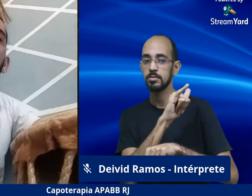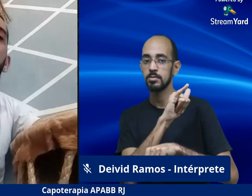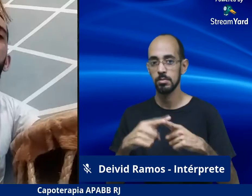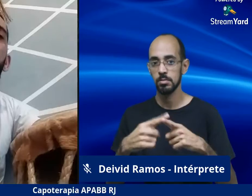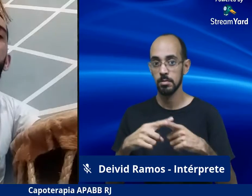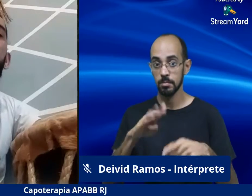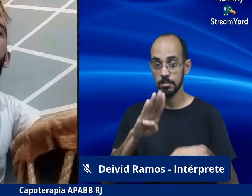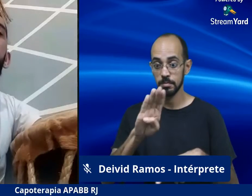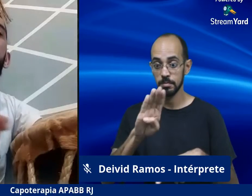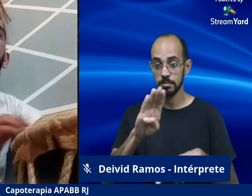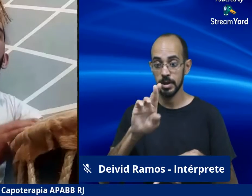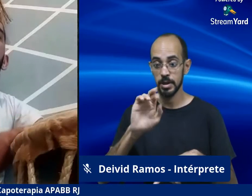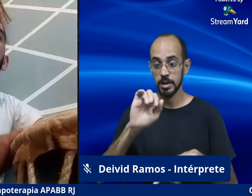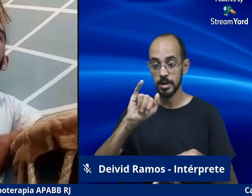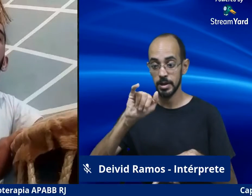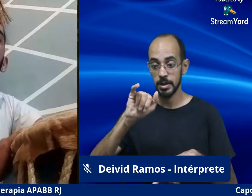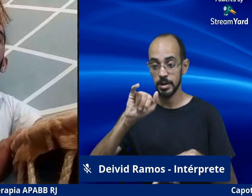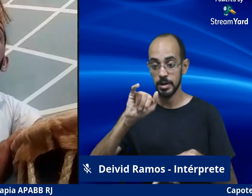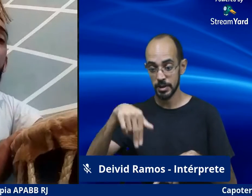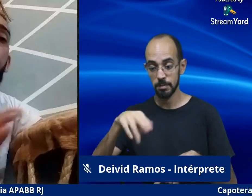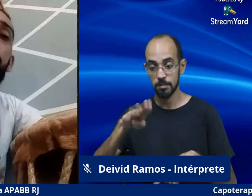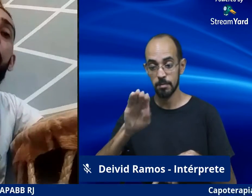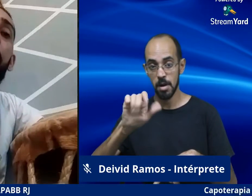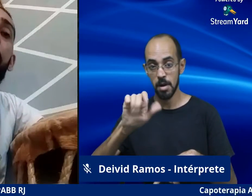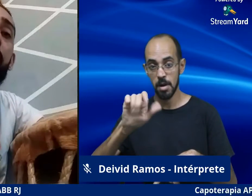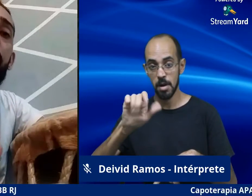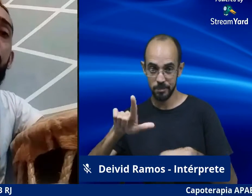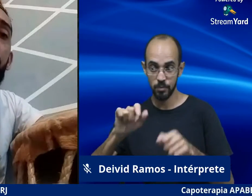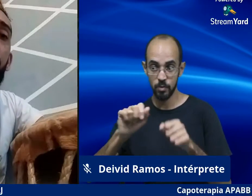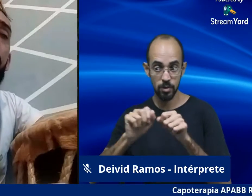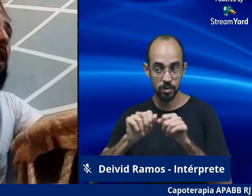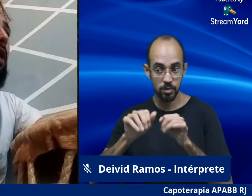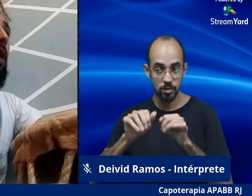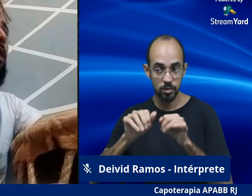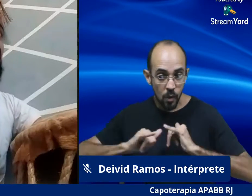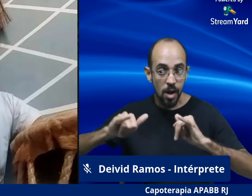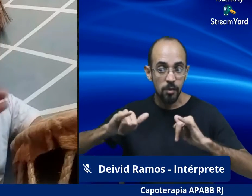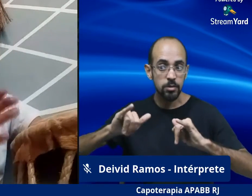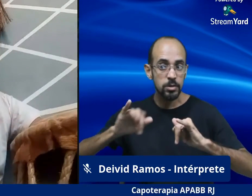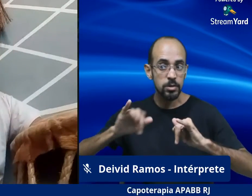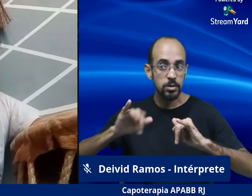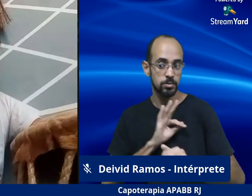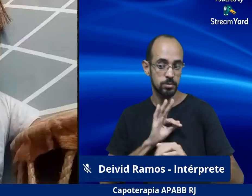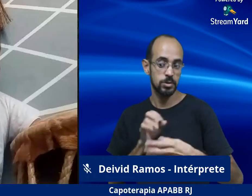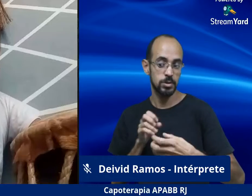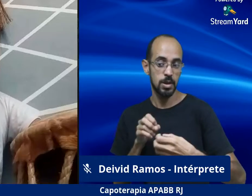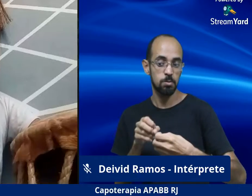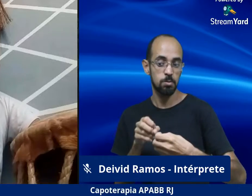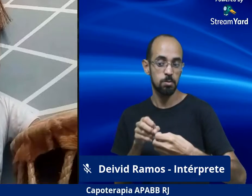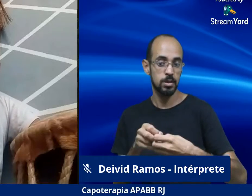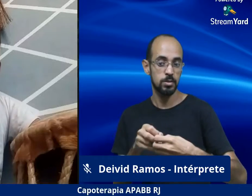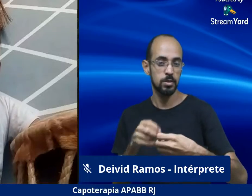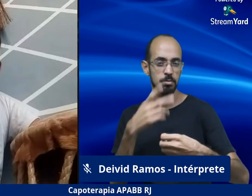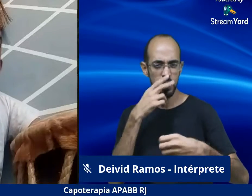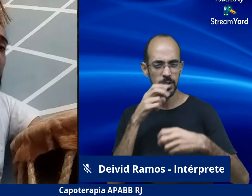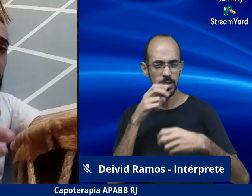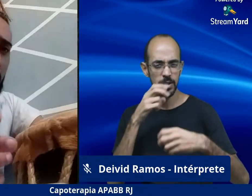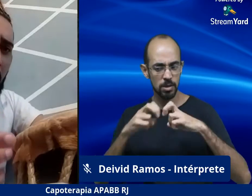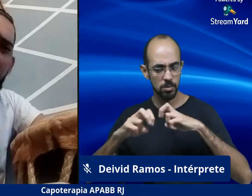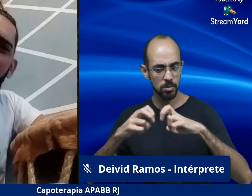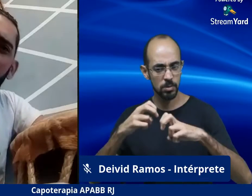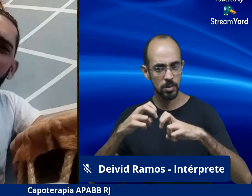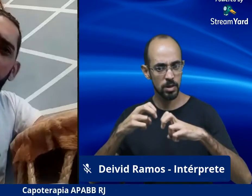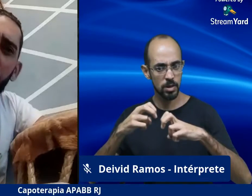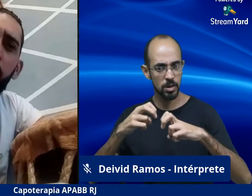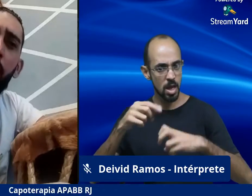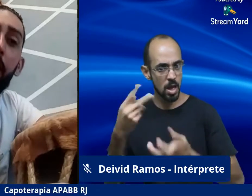dispersar a roda porque a polícia estava chegando. Aí pode parecer que então a capoeira estava fazendo algo de errado. Mas não,